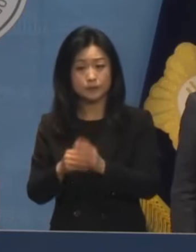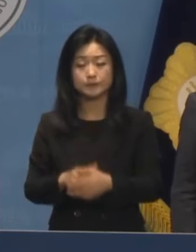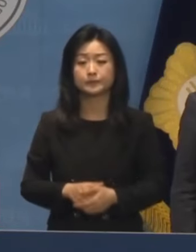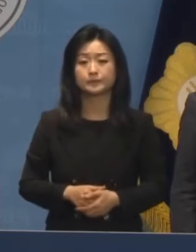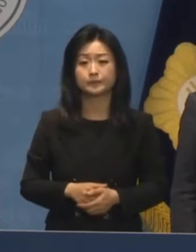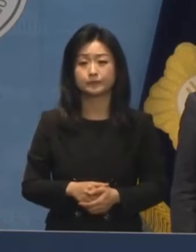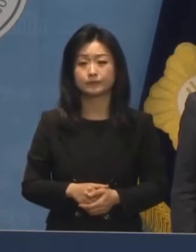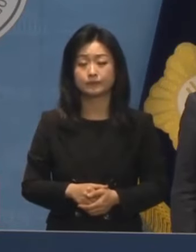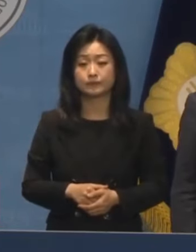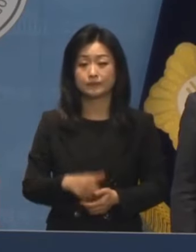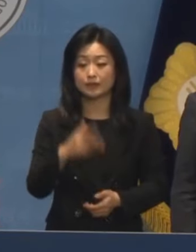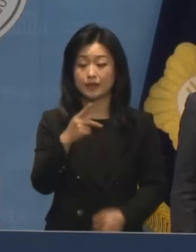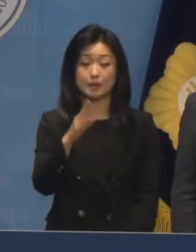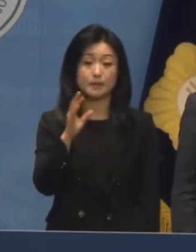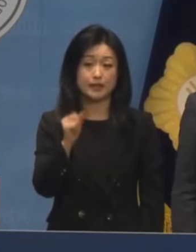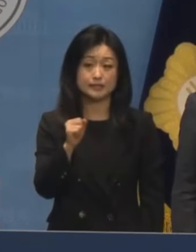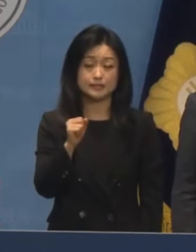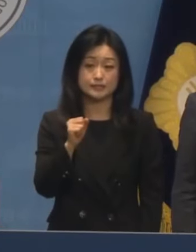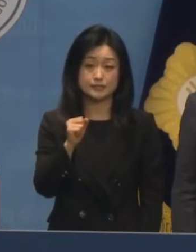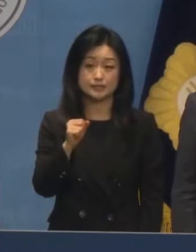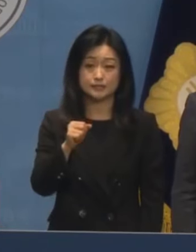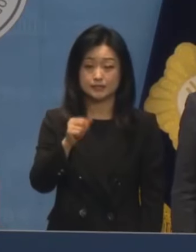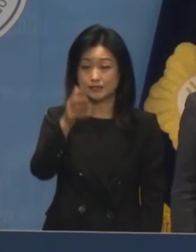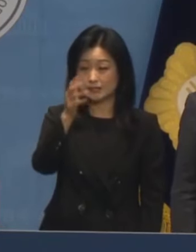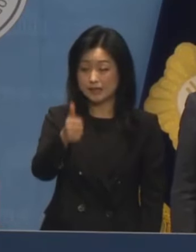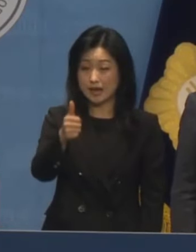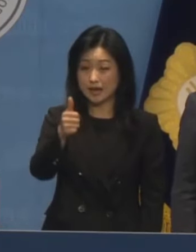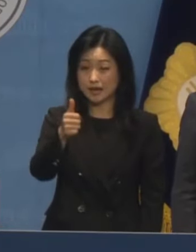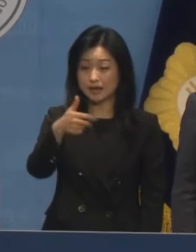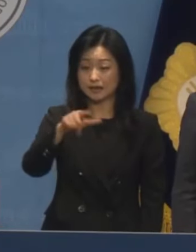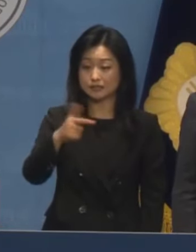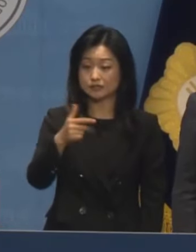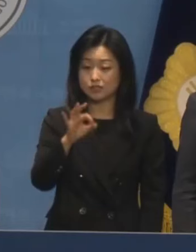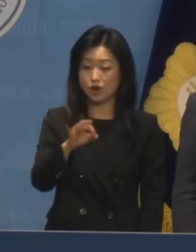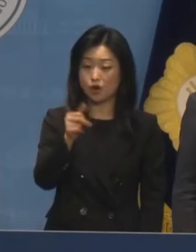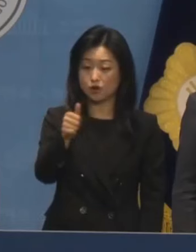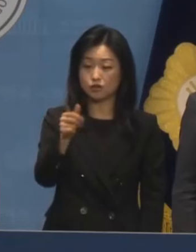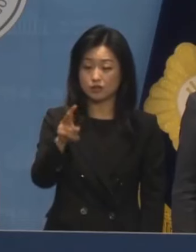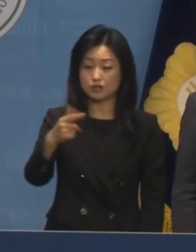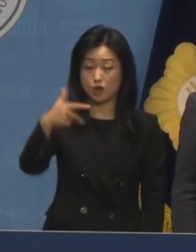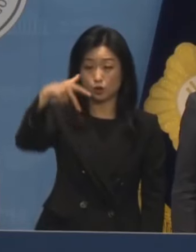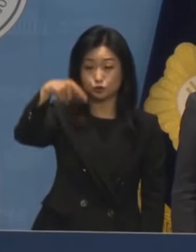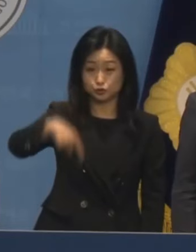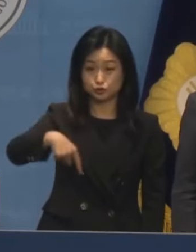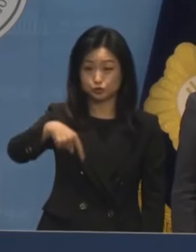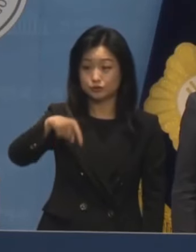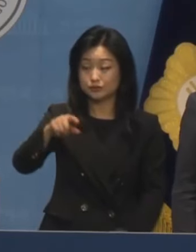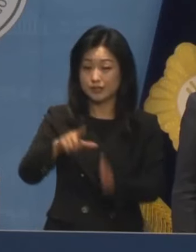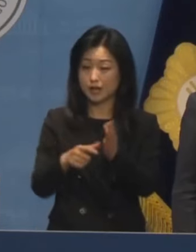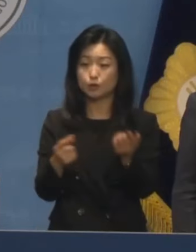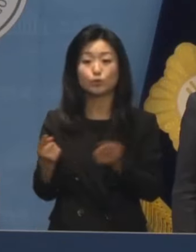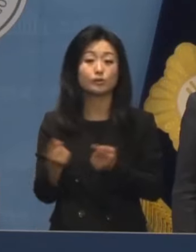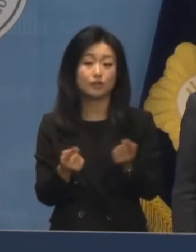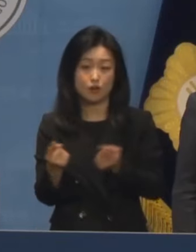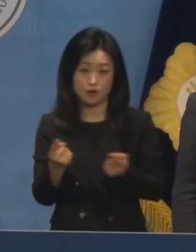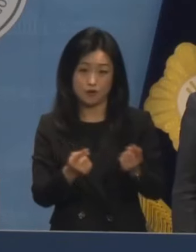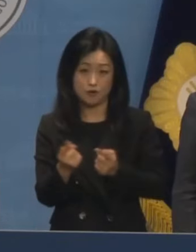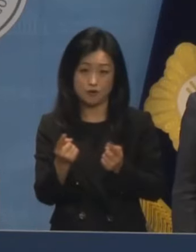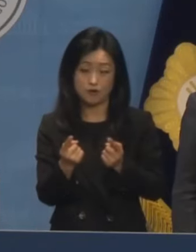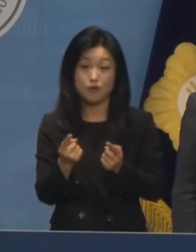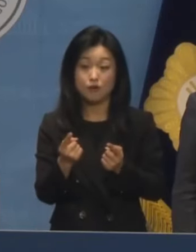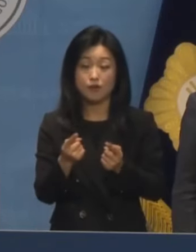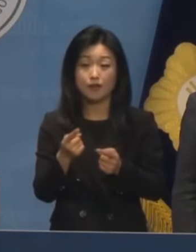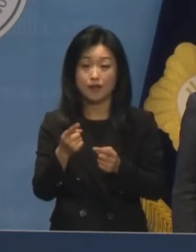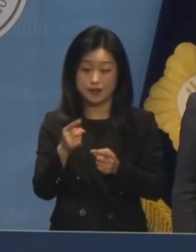관련된 KBS 정현주 사장 사건에서 어이 조종을 통한 어 조종을 통한